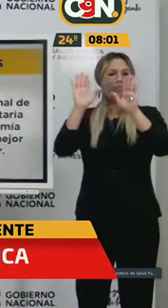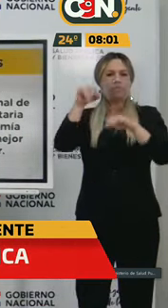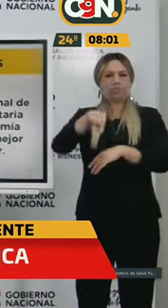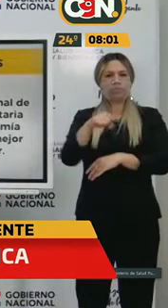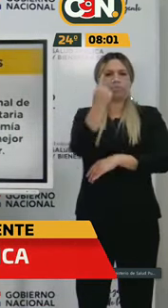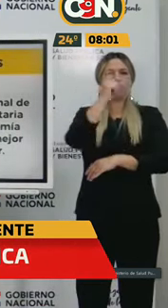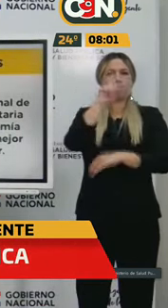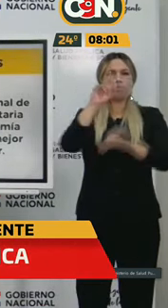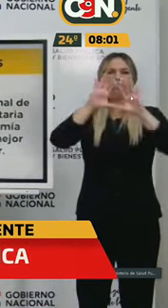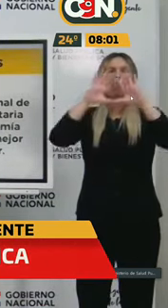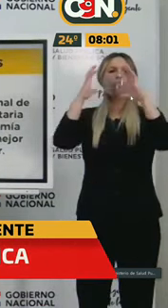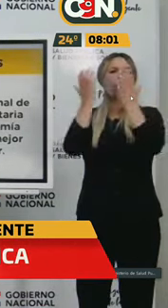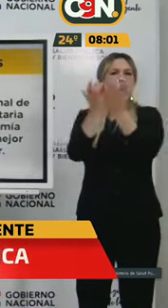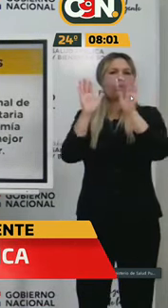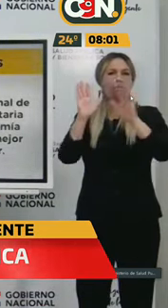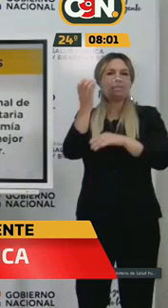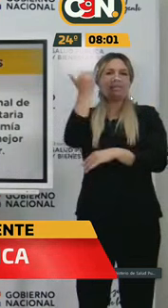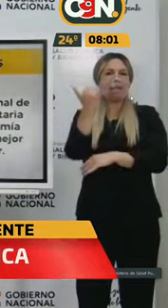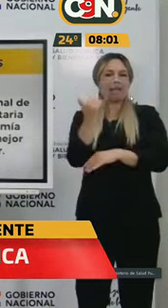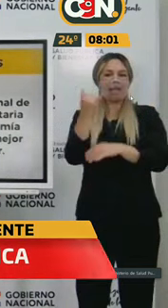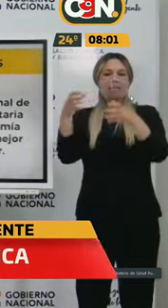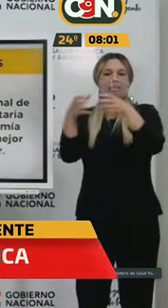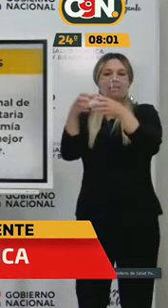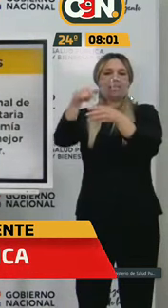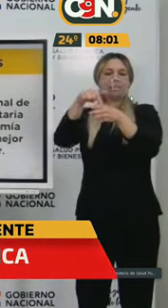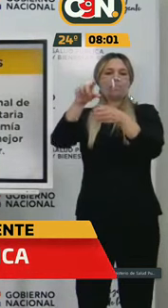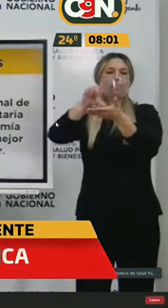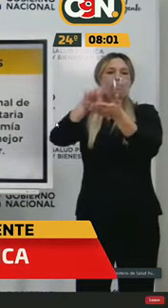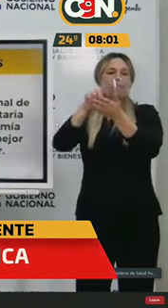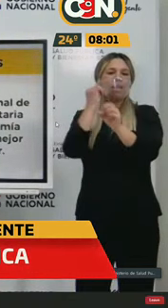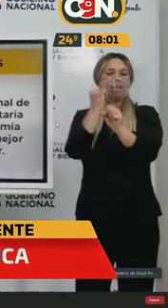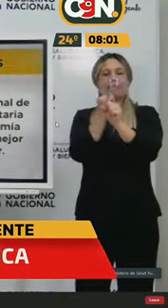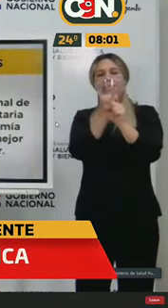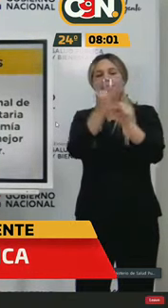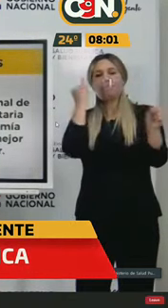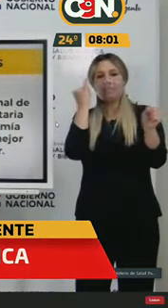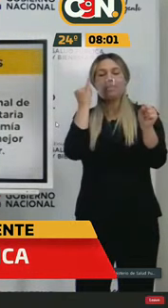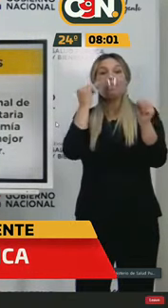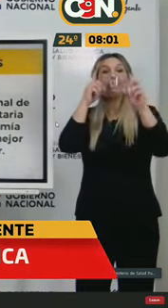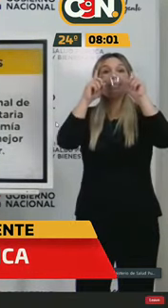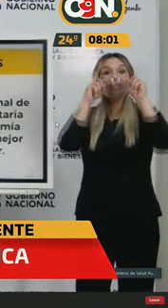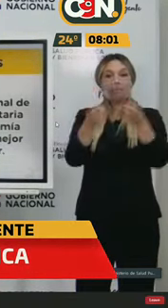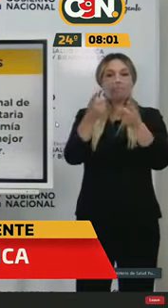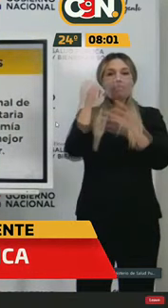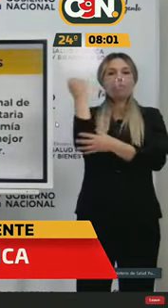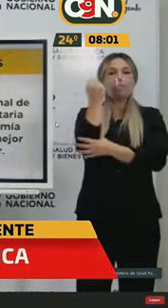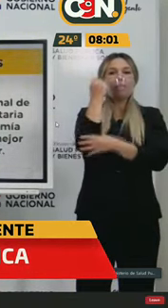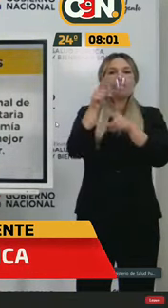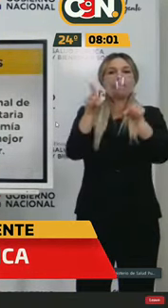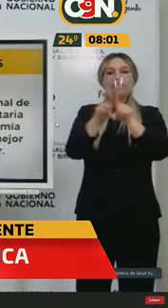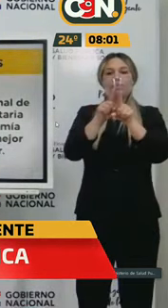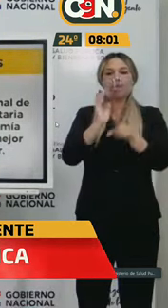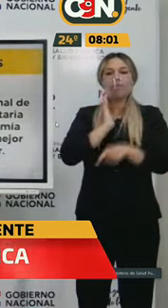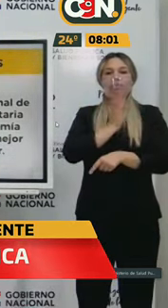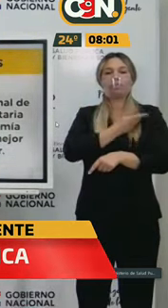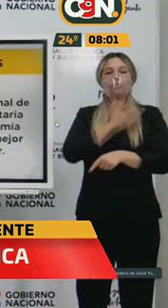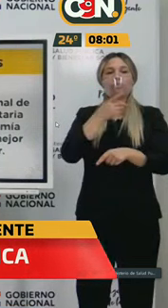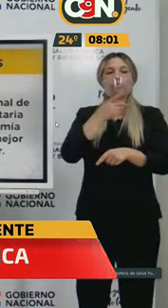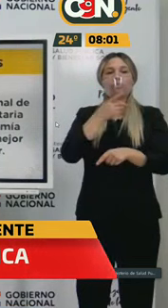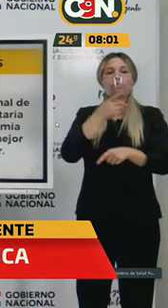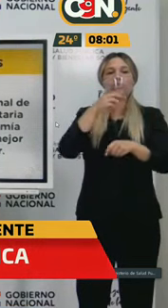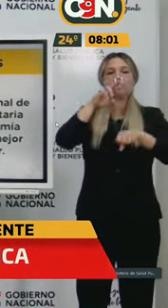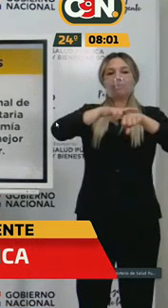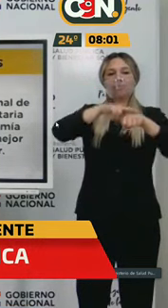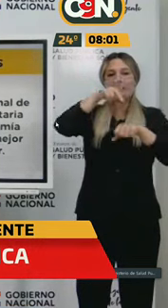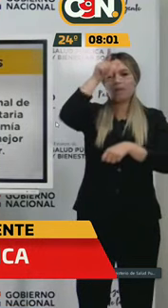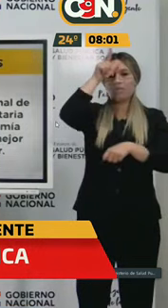en particular. Pero desde un punto de vista práctico, también nos sirve para elevar la categoría de nuestro organismo regulador, de